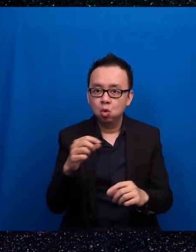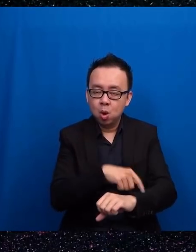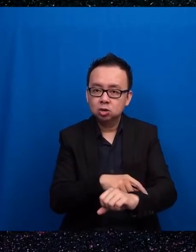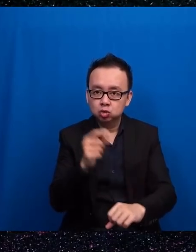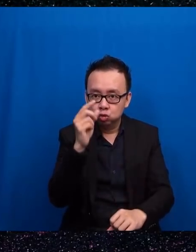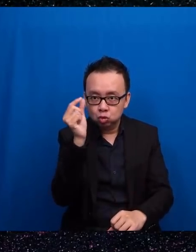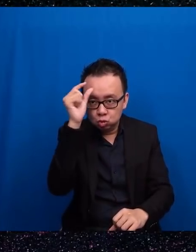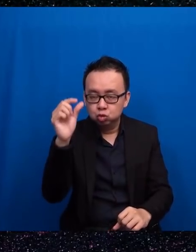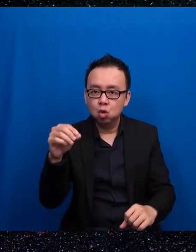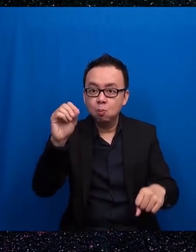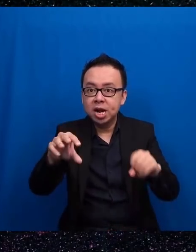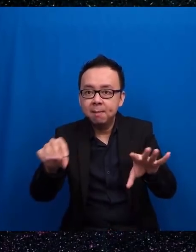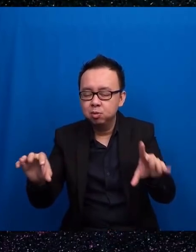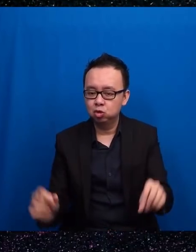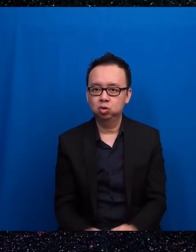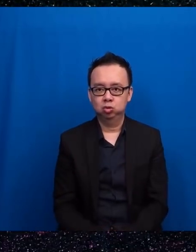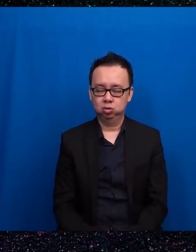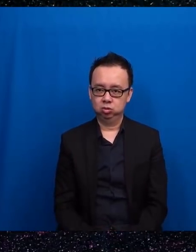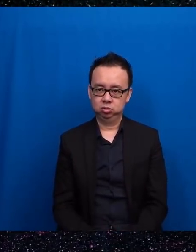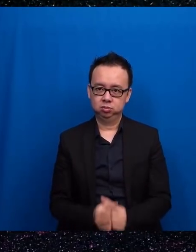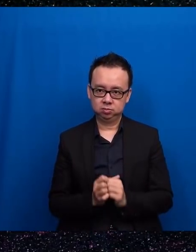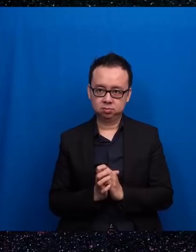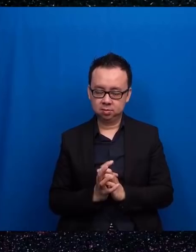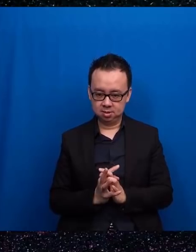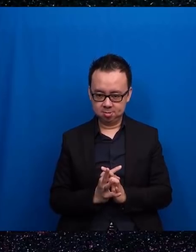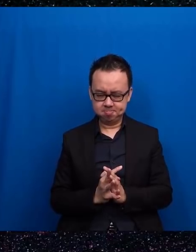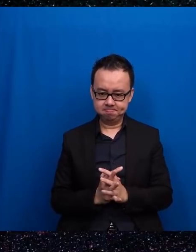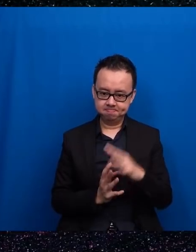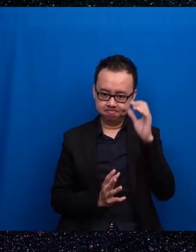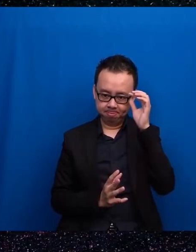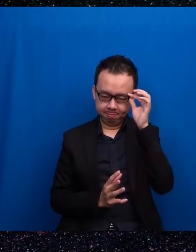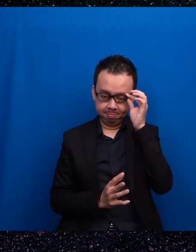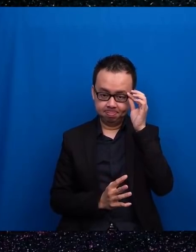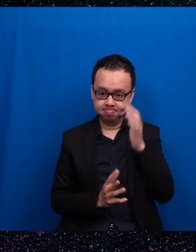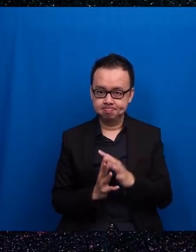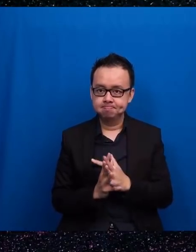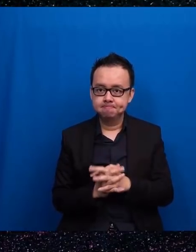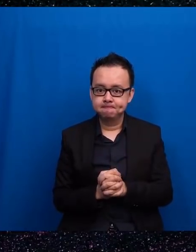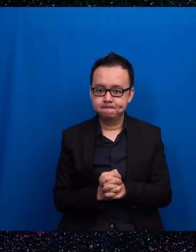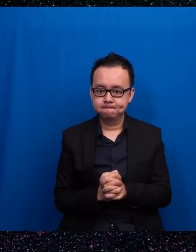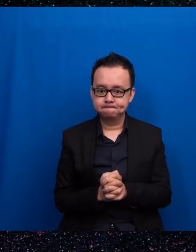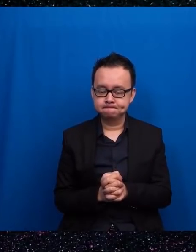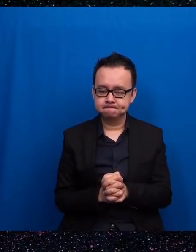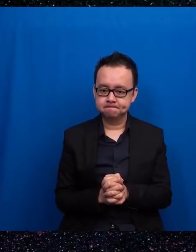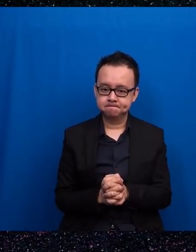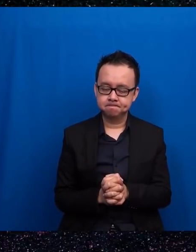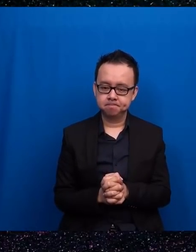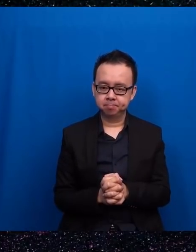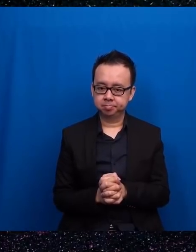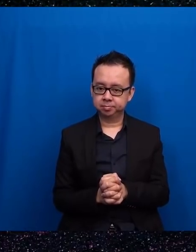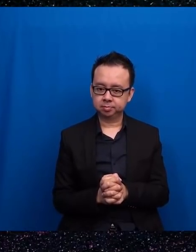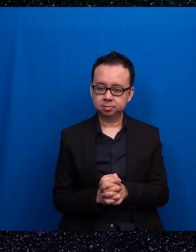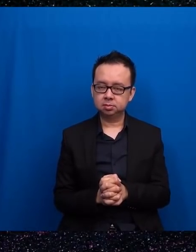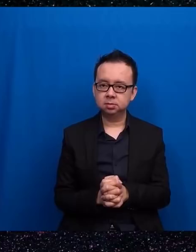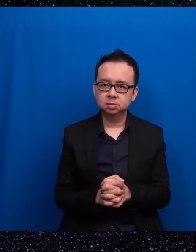Apabila engkau menghormatinya dengan tidak menjalankan segala acaramu dan dengan tidak mengurus urusanmu. Dan berkata omong kosong. Pada hari sabat